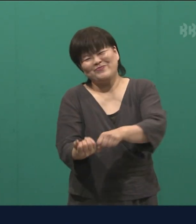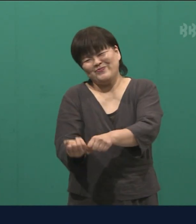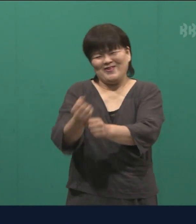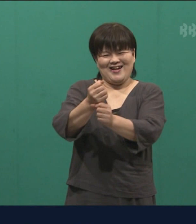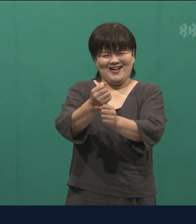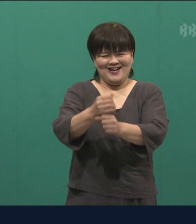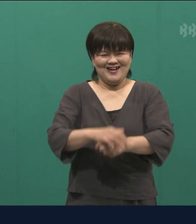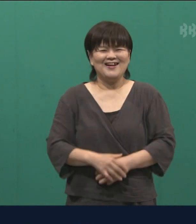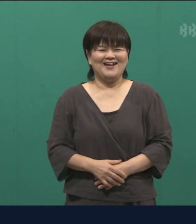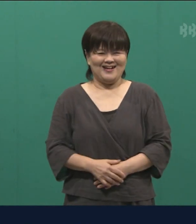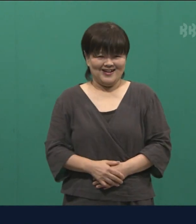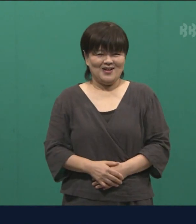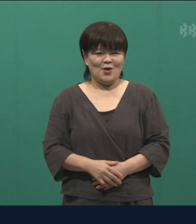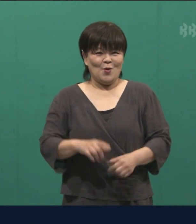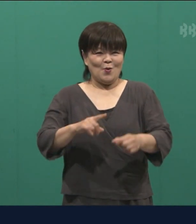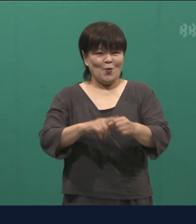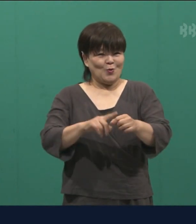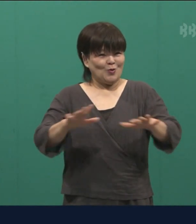しました。